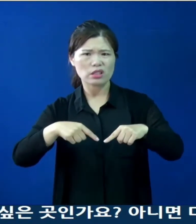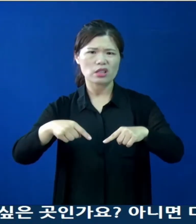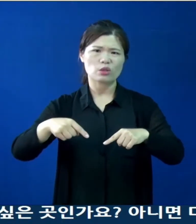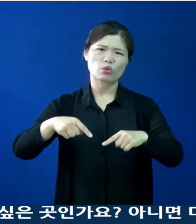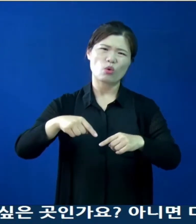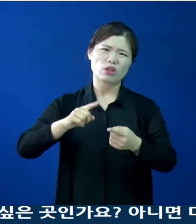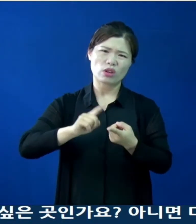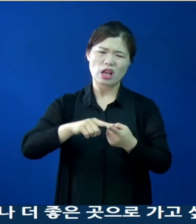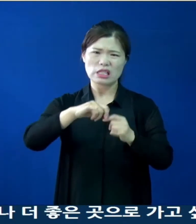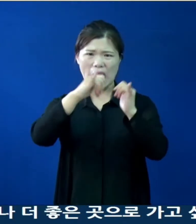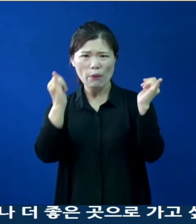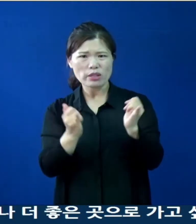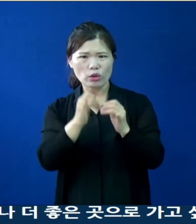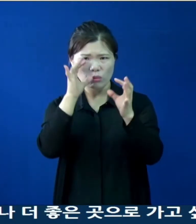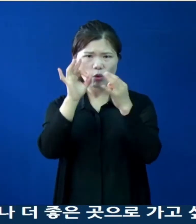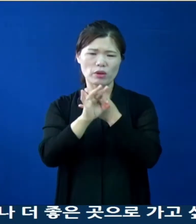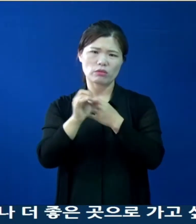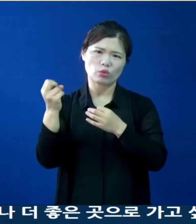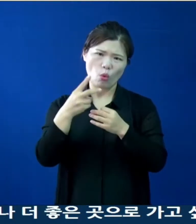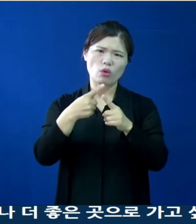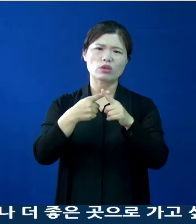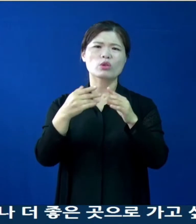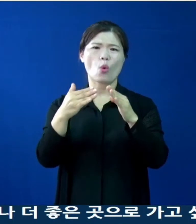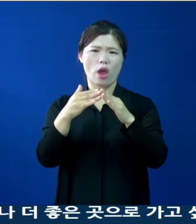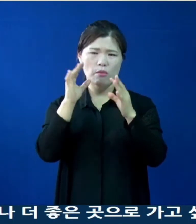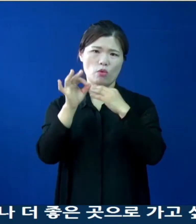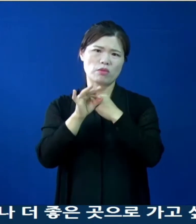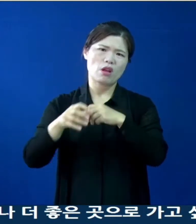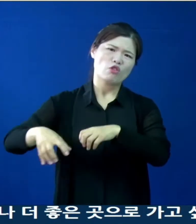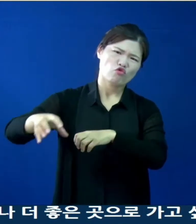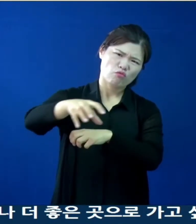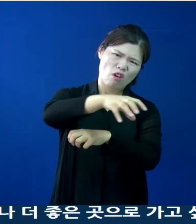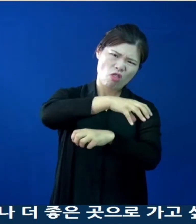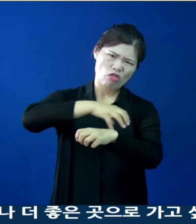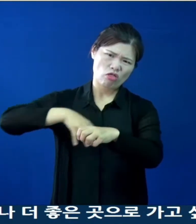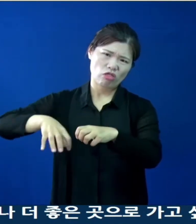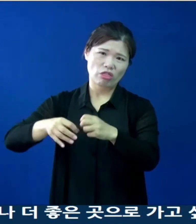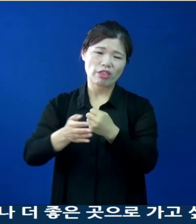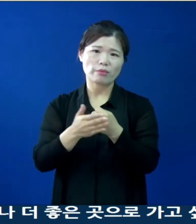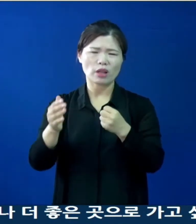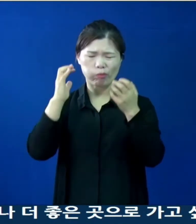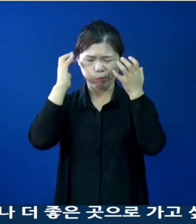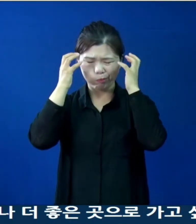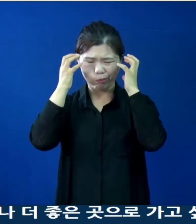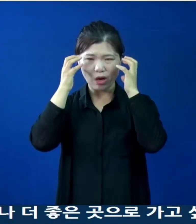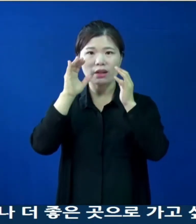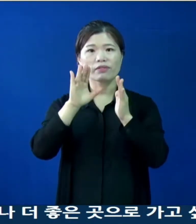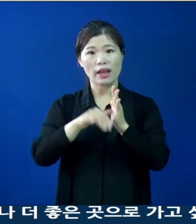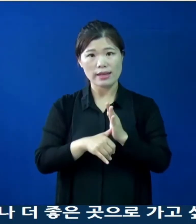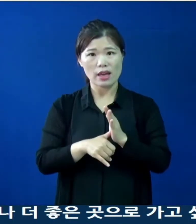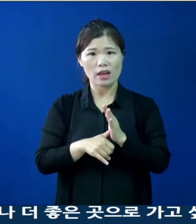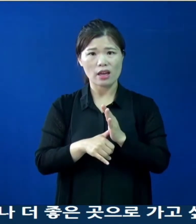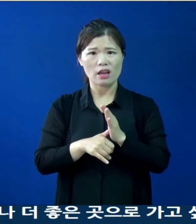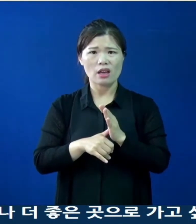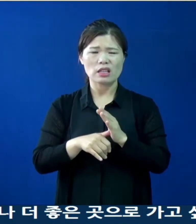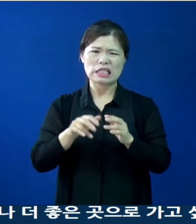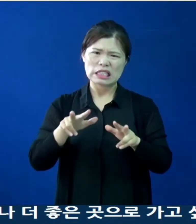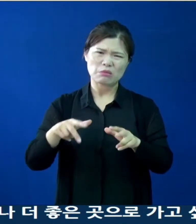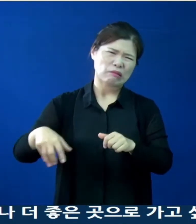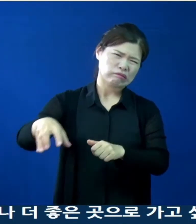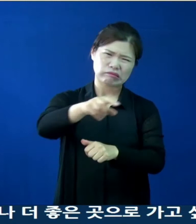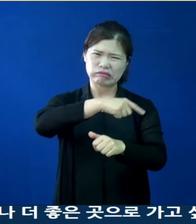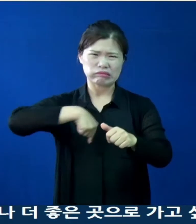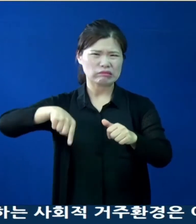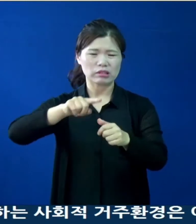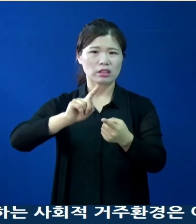특별히 교회까지 여러 가지 주변으로 인해서 혼란을 겪고 있는 이 사회적인 거주 환경을